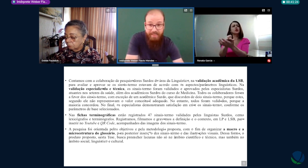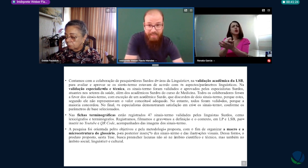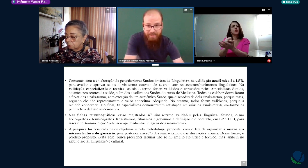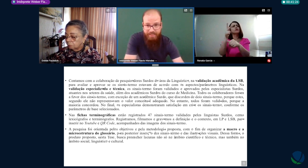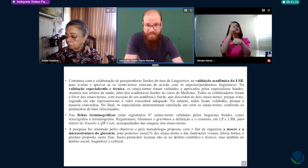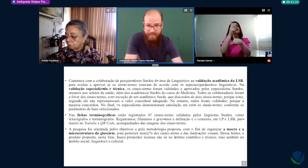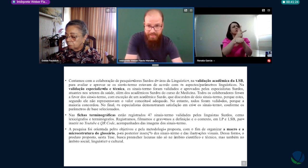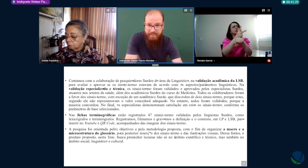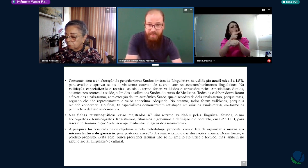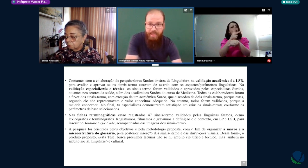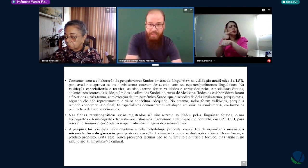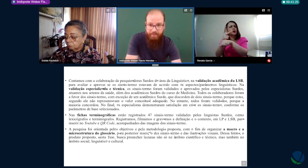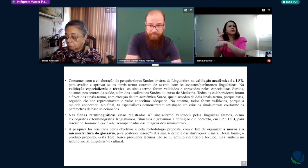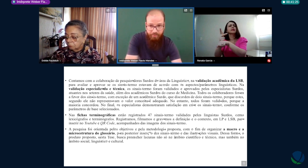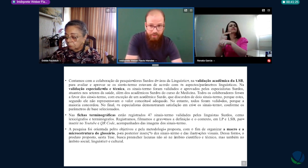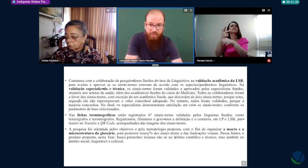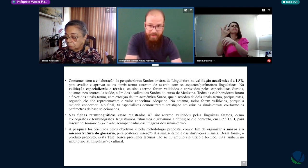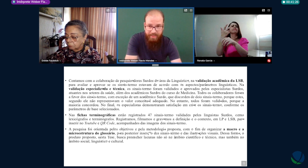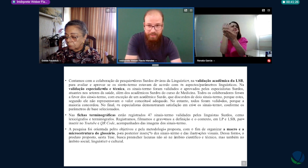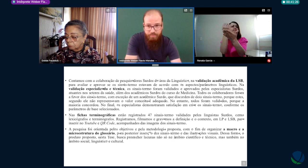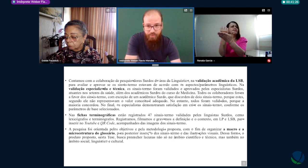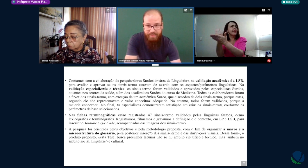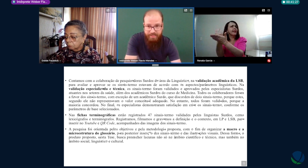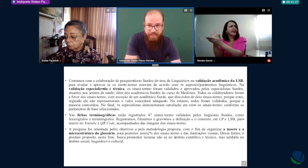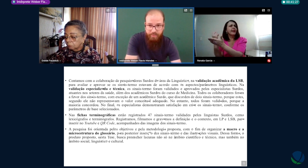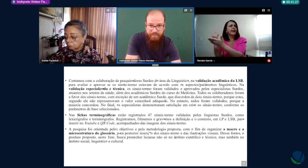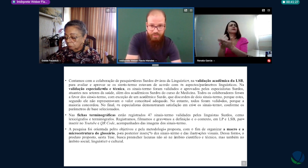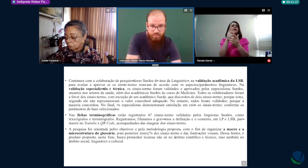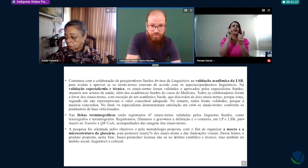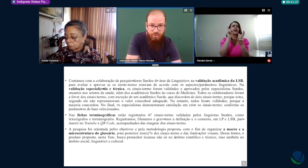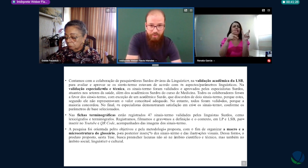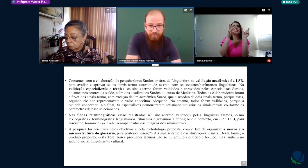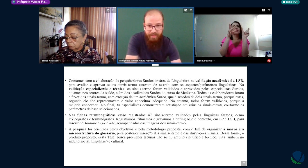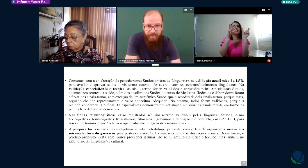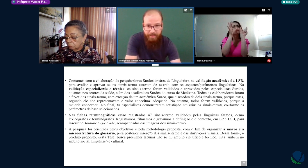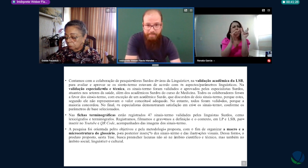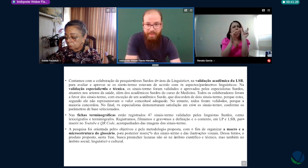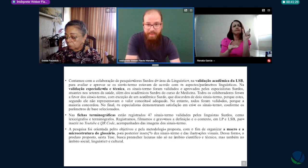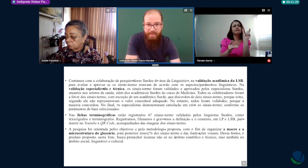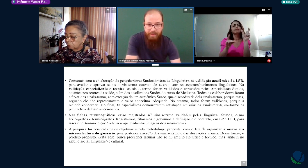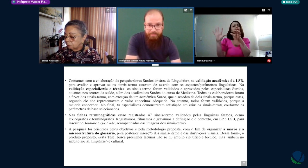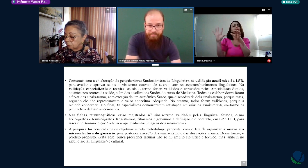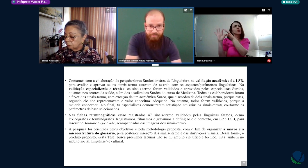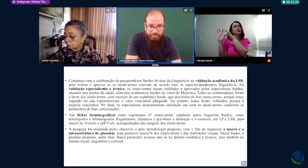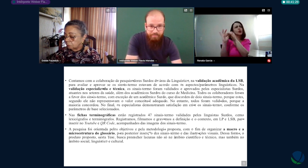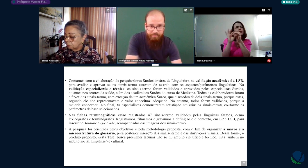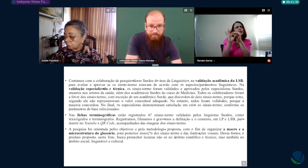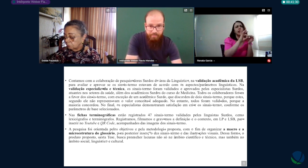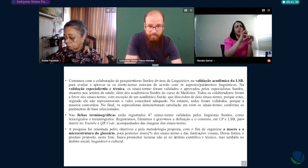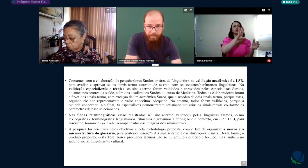registramos 47 sinais que foram validados por esses linguistas surdos, como eu falei.